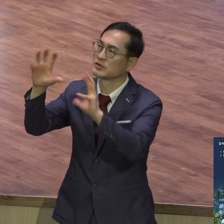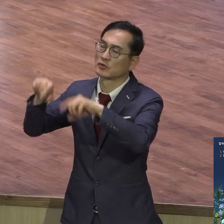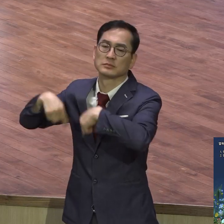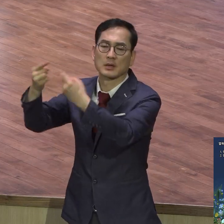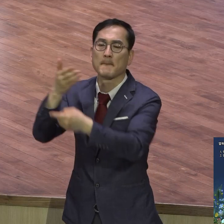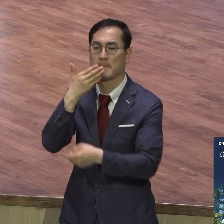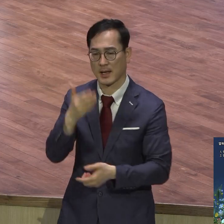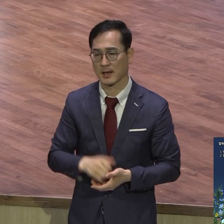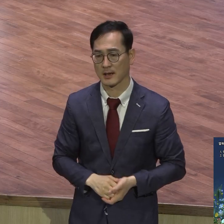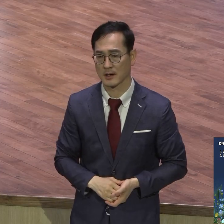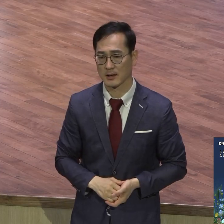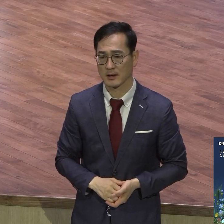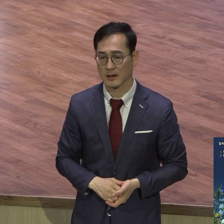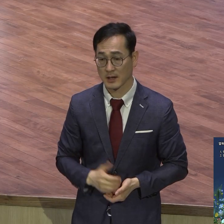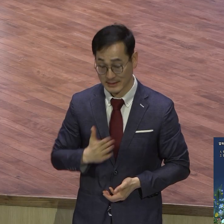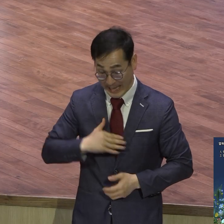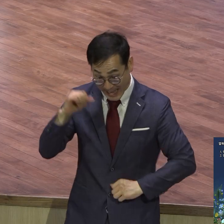구원받는다 말이 아니에요.